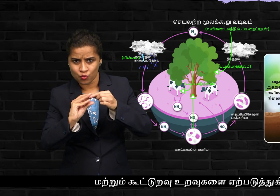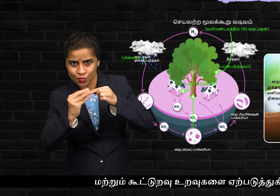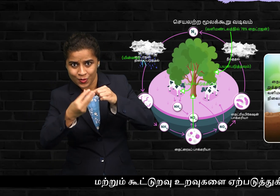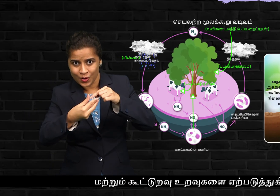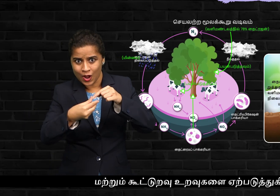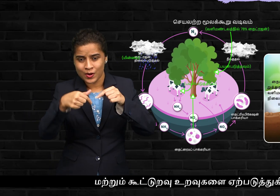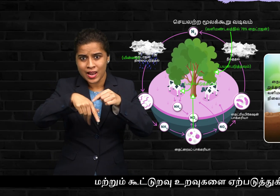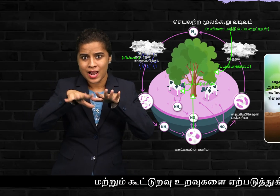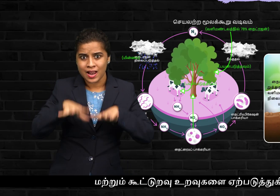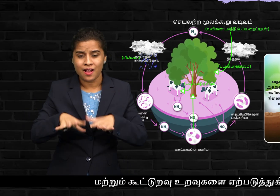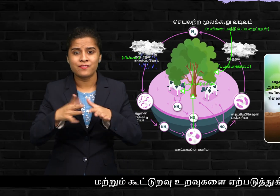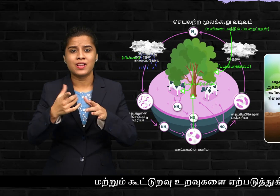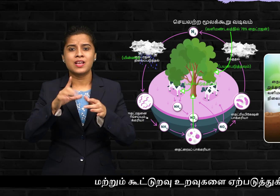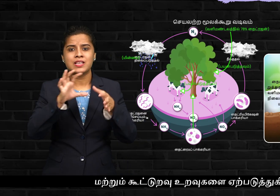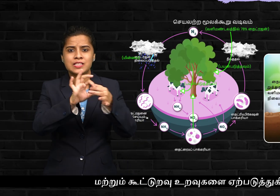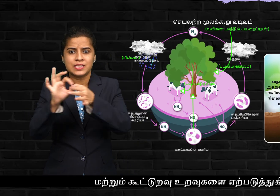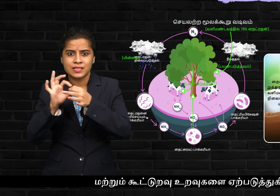மற்றும் கூட்டுறவு உறவுகளை ஏற்படுத்துகிறது.